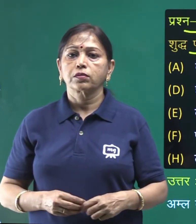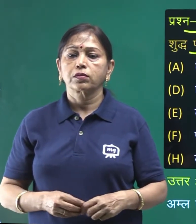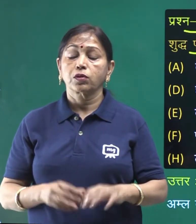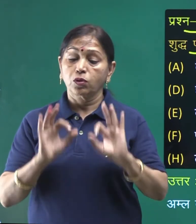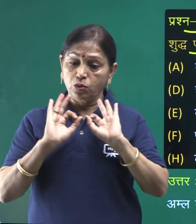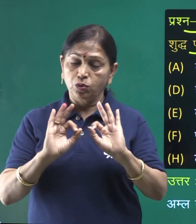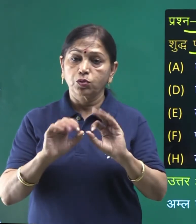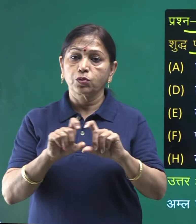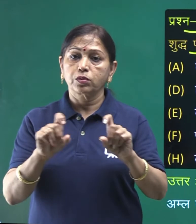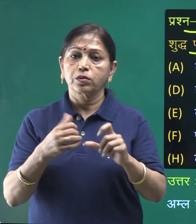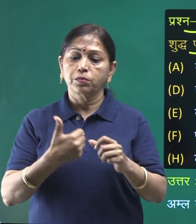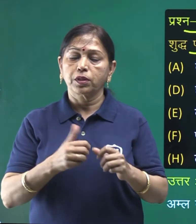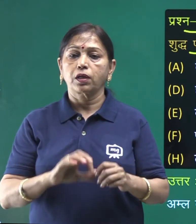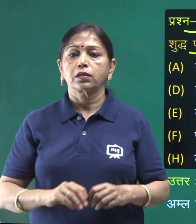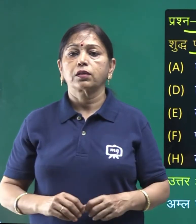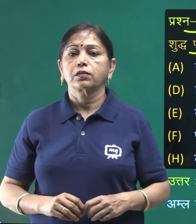पदार्थ हैं?